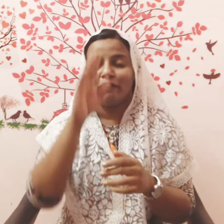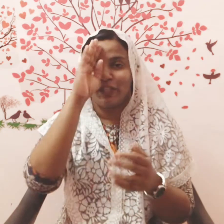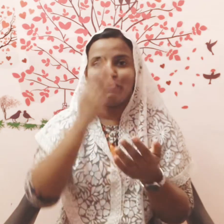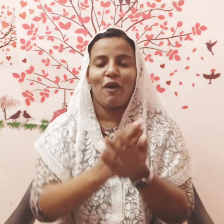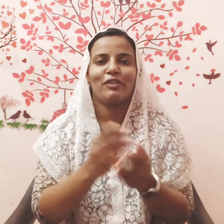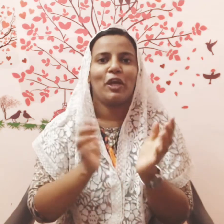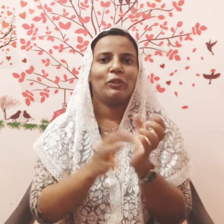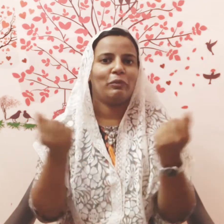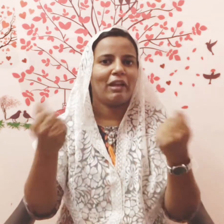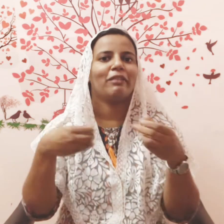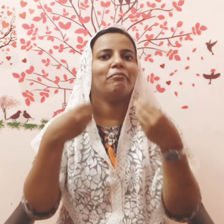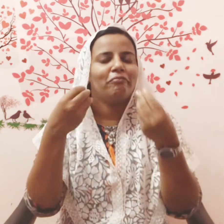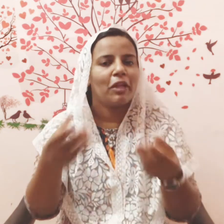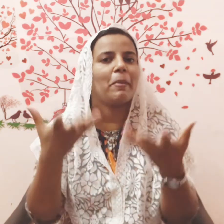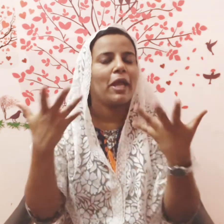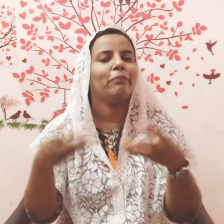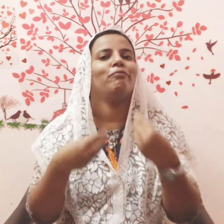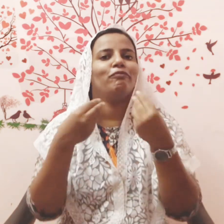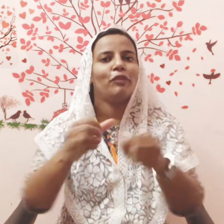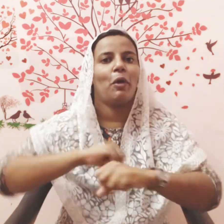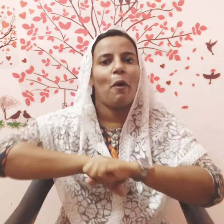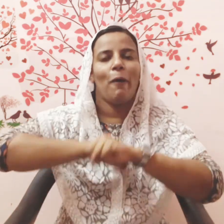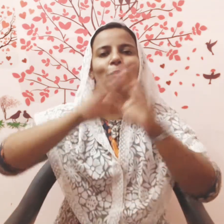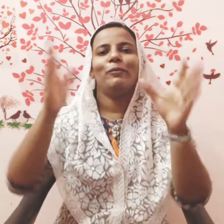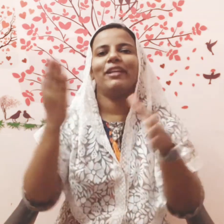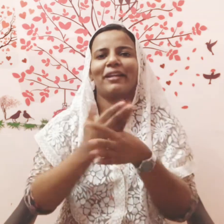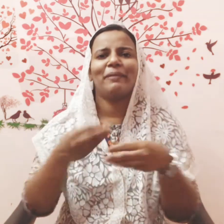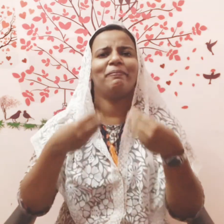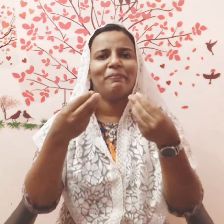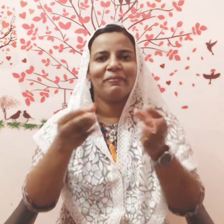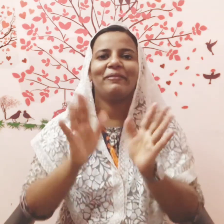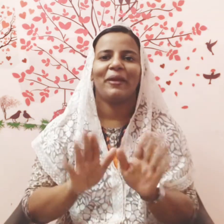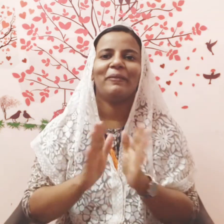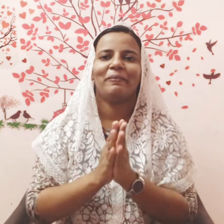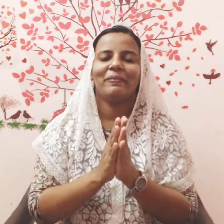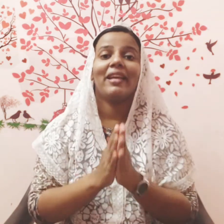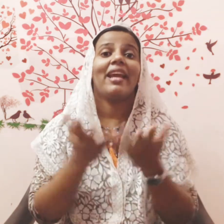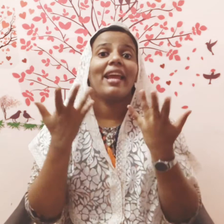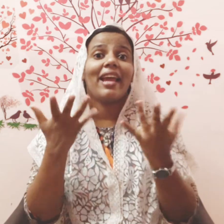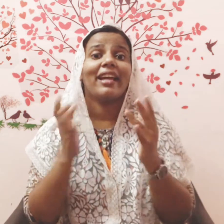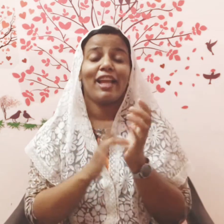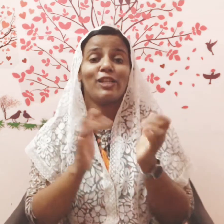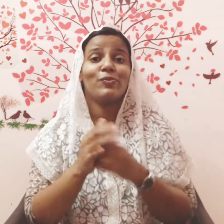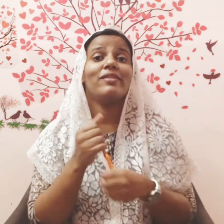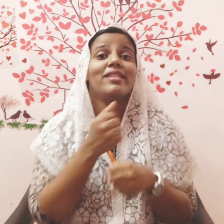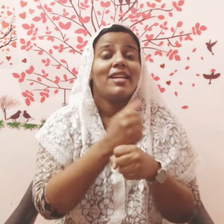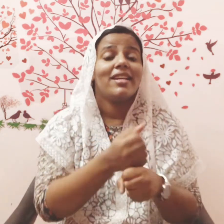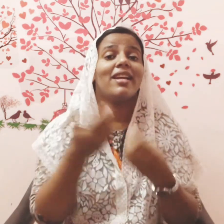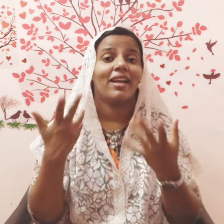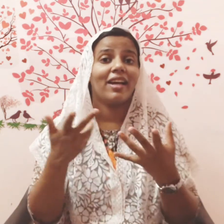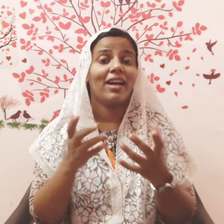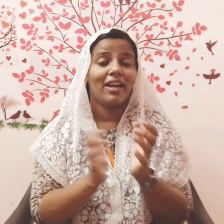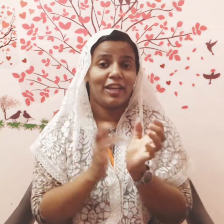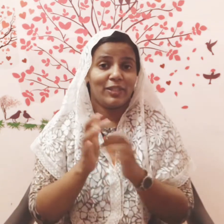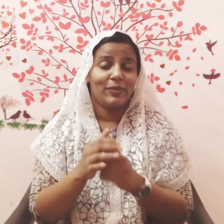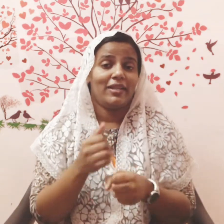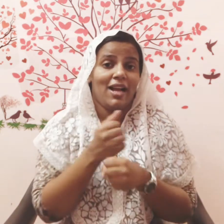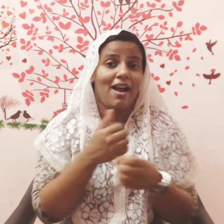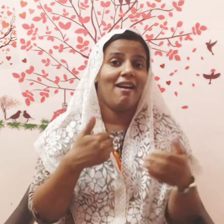അവൻ നമ്മളിലേക്ക് തരും, അവൻ്റെ ശക്തി നമ്മളിലേക്ക് തരും, അവൻ്റെ അത്ഭുതത്തിൻ്റെ കരം നമ്മളിലേക്ക് ചലിപ്പിക്കും. അതുകൊണ്ട് എങ്ങനെ വേണം കർത്താവിൻ്റെ സന്നിധിയിലേക്ക് ചെല്ലാൻ, അവൻ്റെ